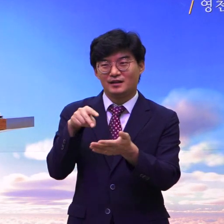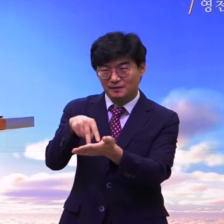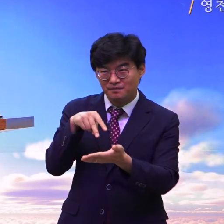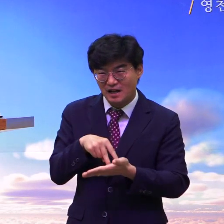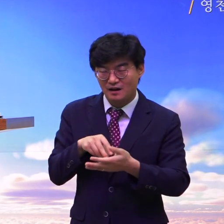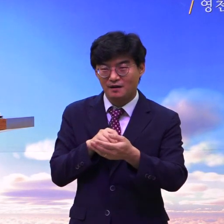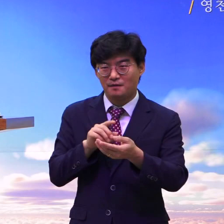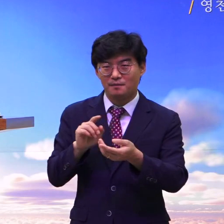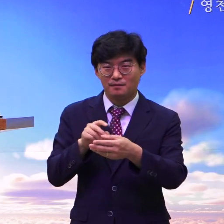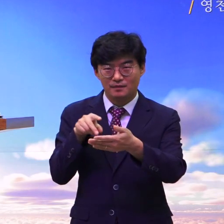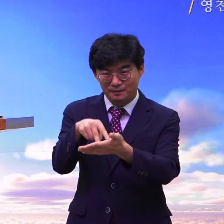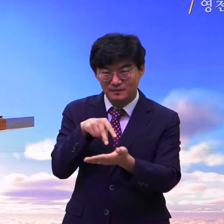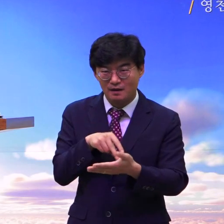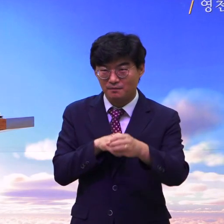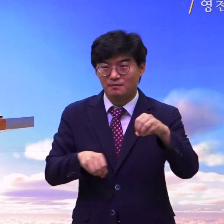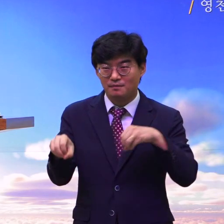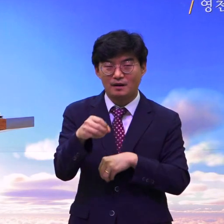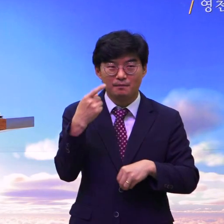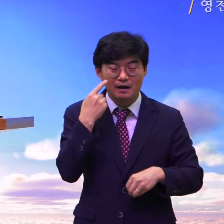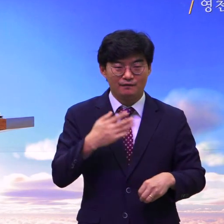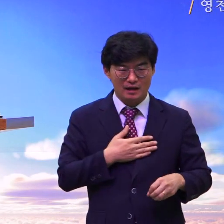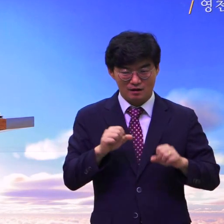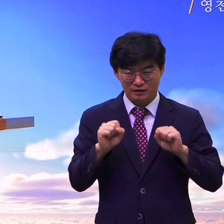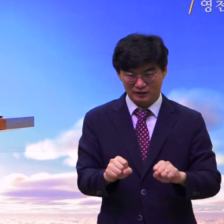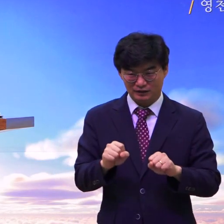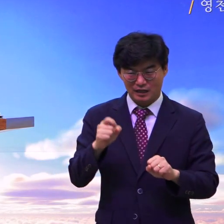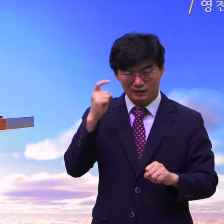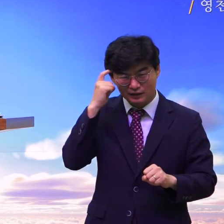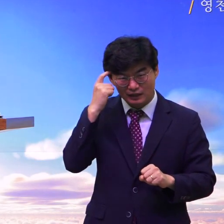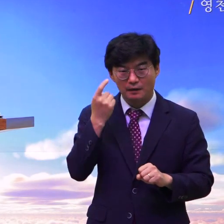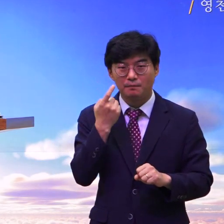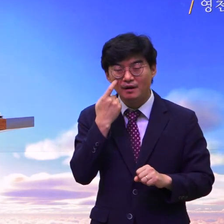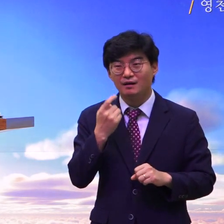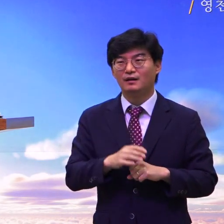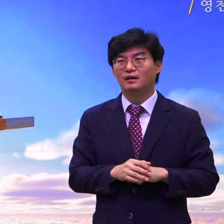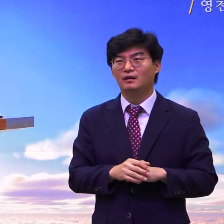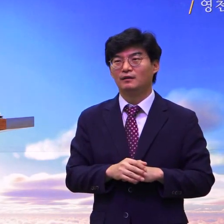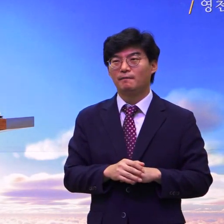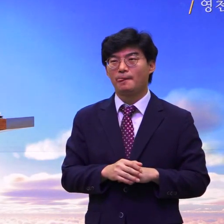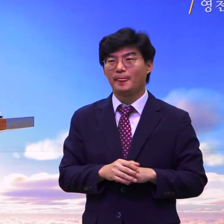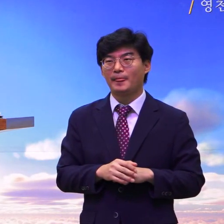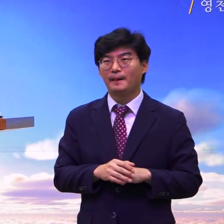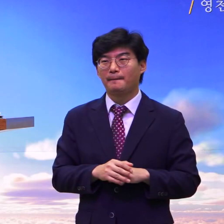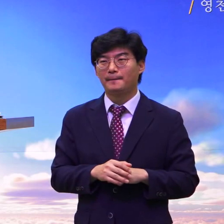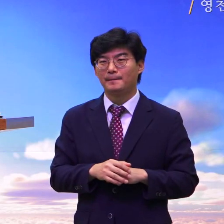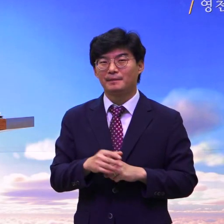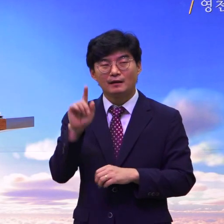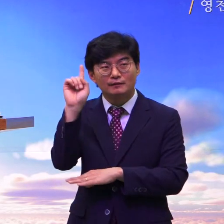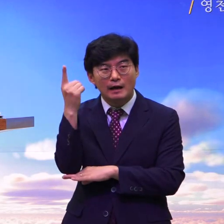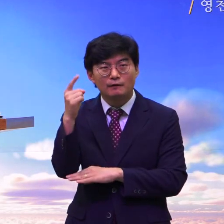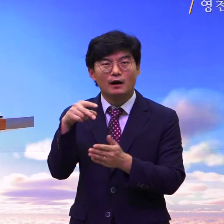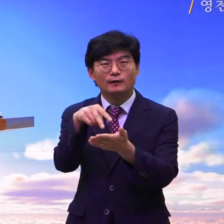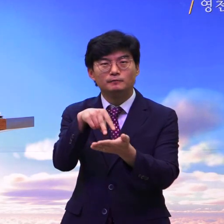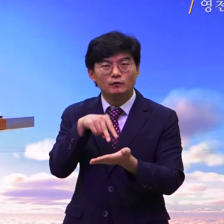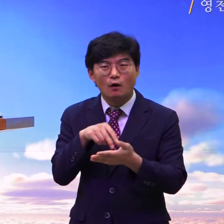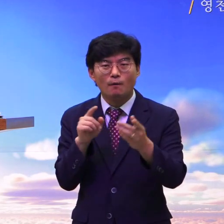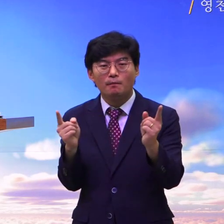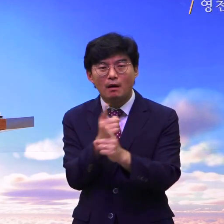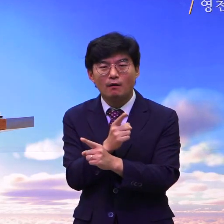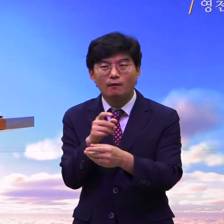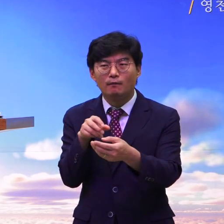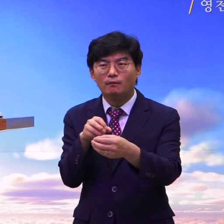다윗과 함께 그 힘든 유다 광야의 도피 여정 속에 여러분이 있었다면 여러분이 다윗을 보았을 텐데